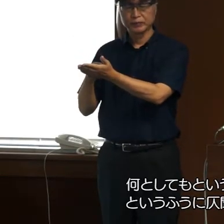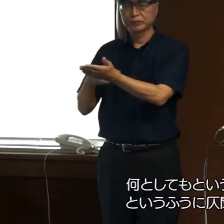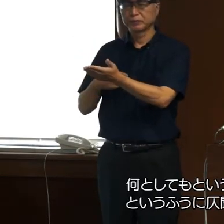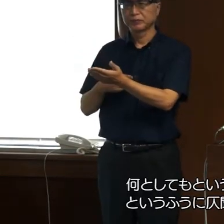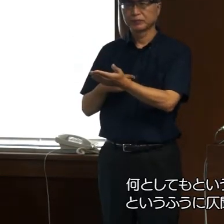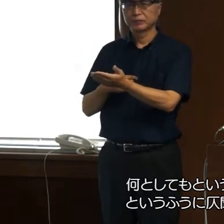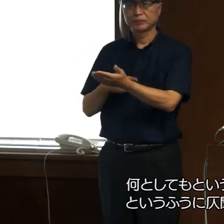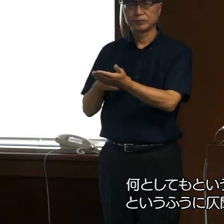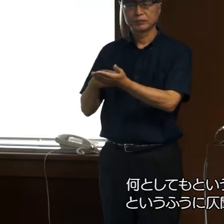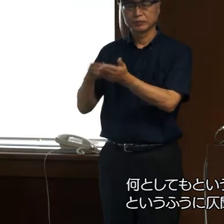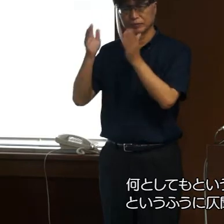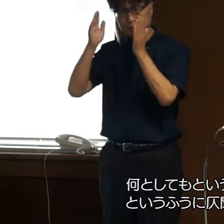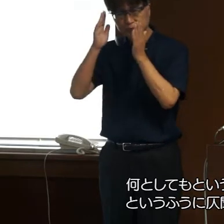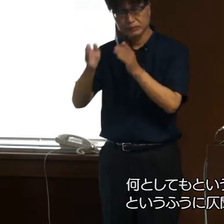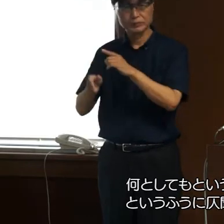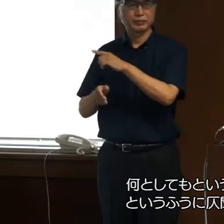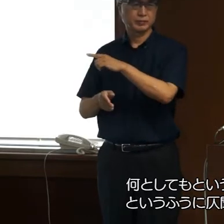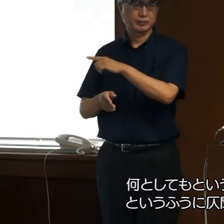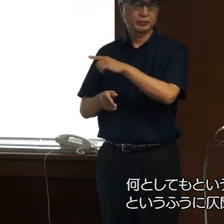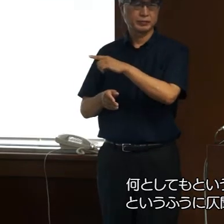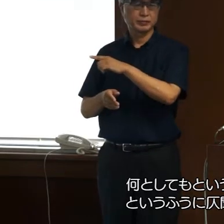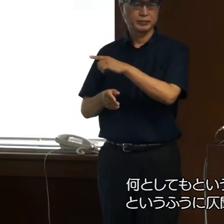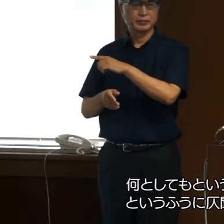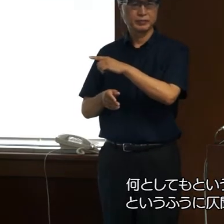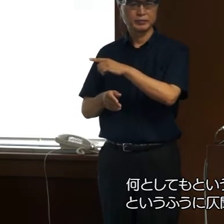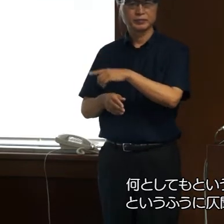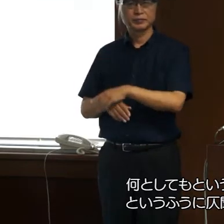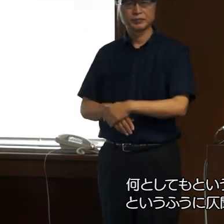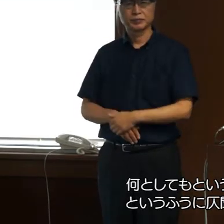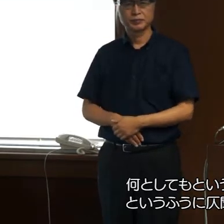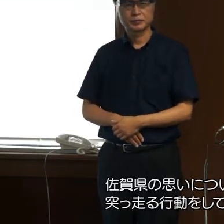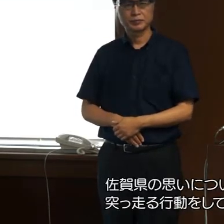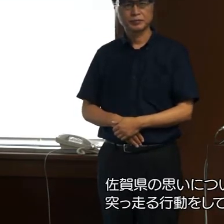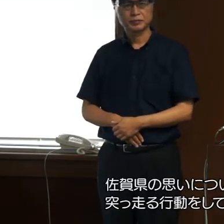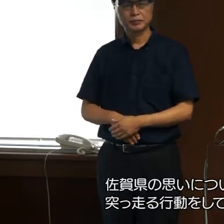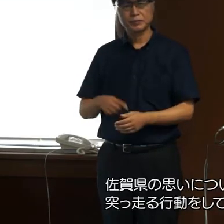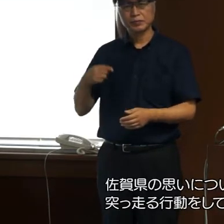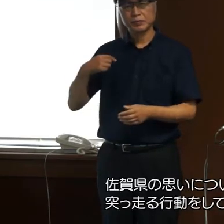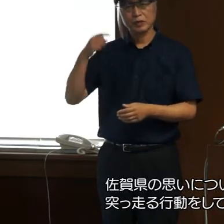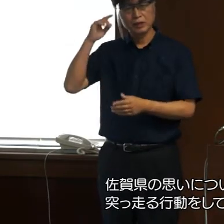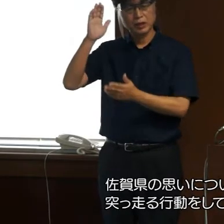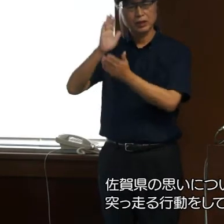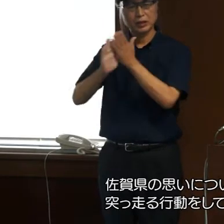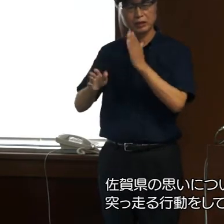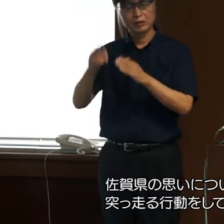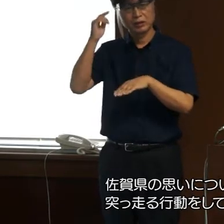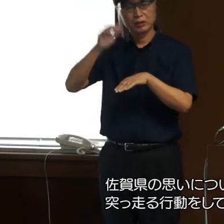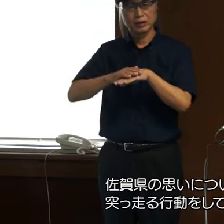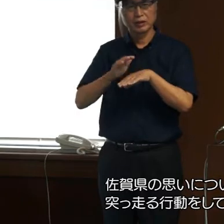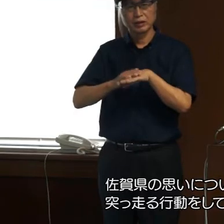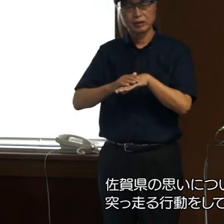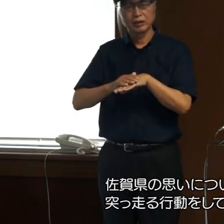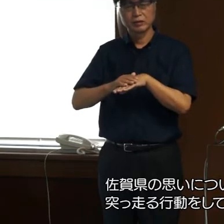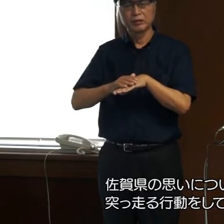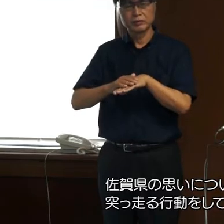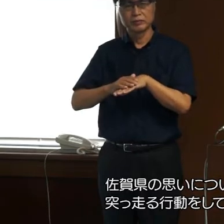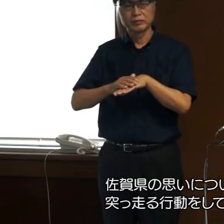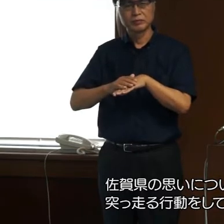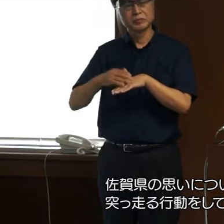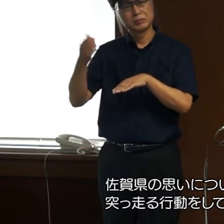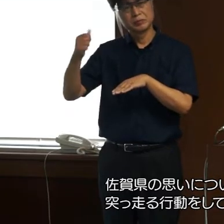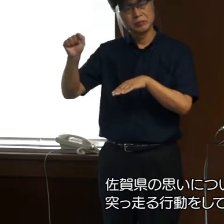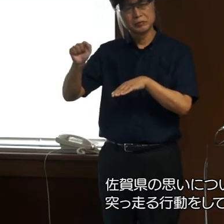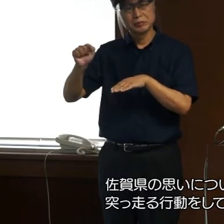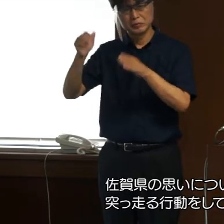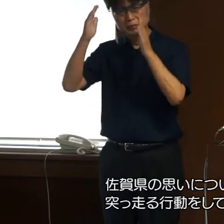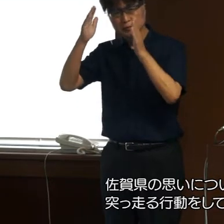もというような形でやっているというふうに作文しておりますけれども、佐賀県の思いについて一顧だにせず、そういう